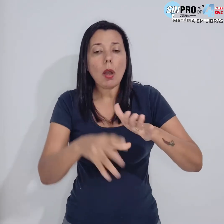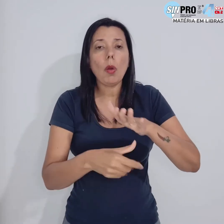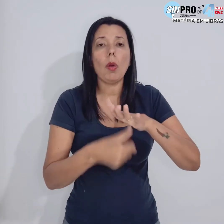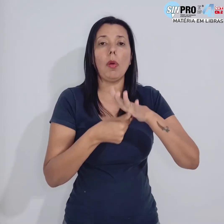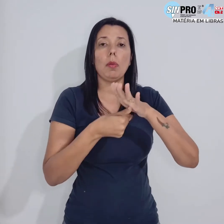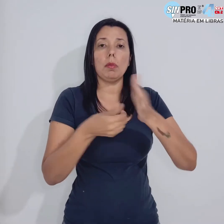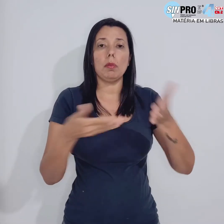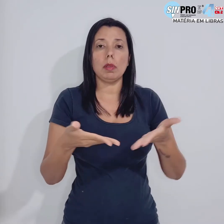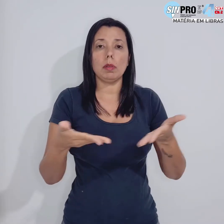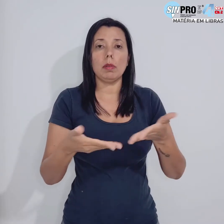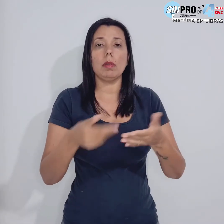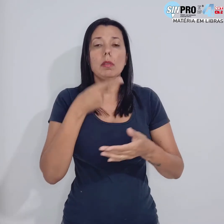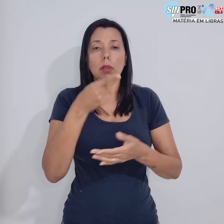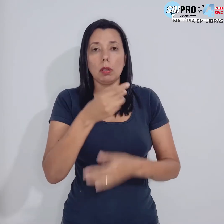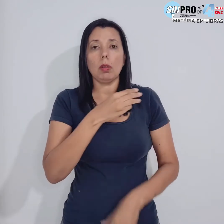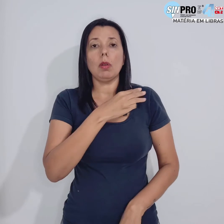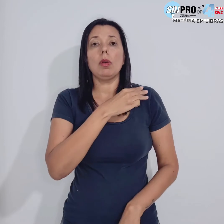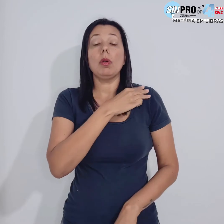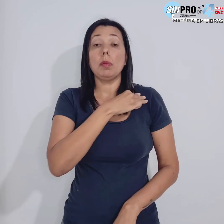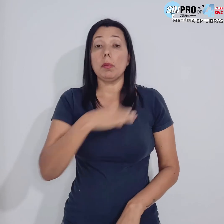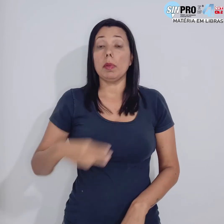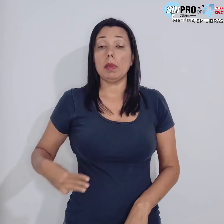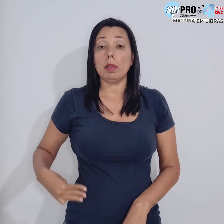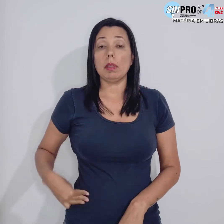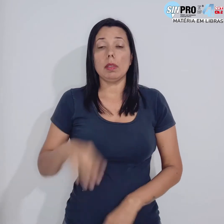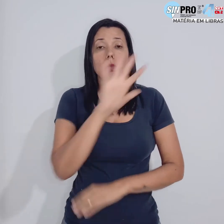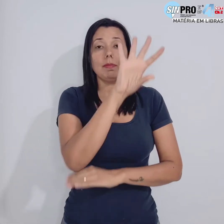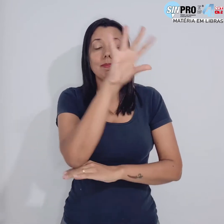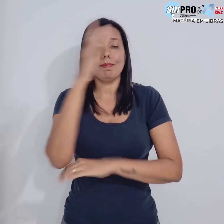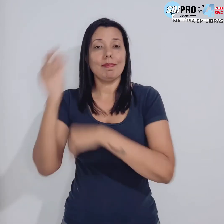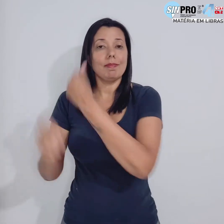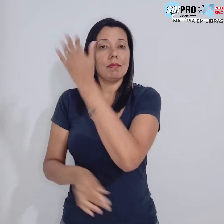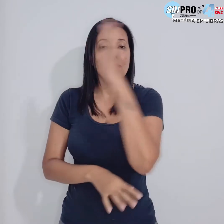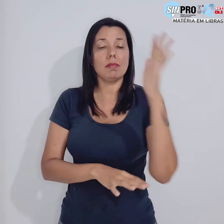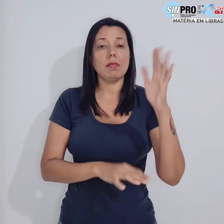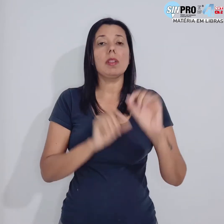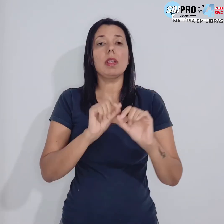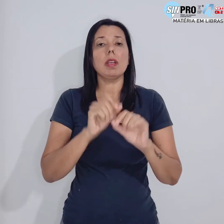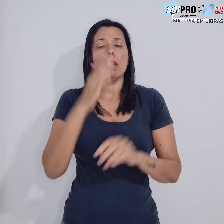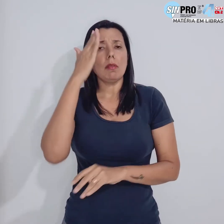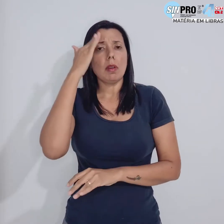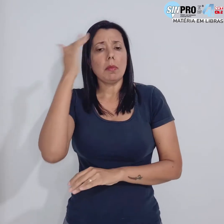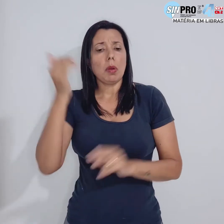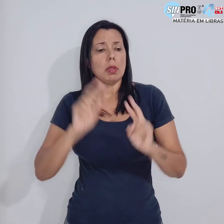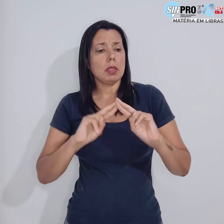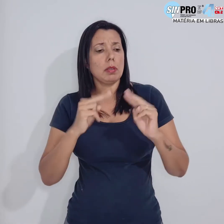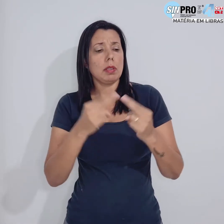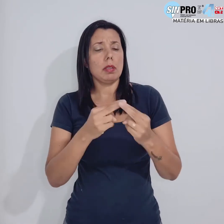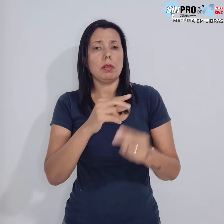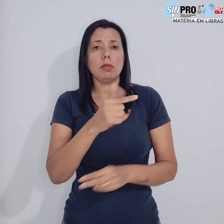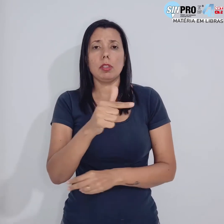47.937 foram contaminados e apresentaram a Covid-19 e 161 povos